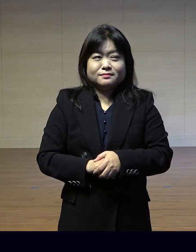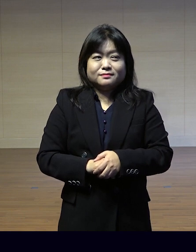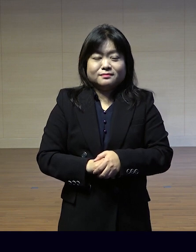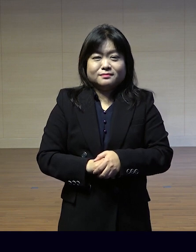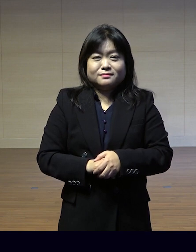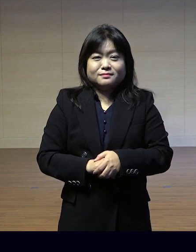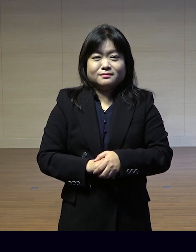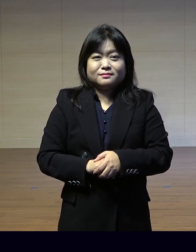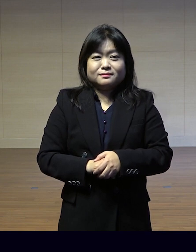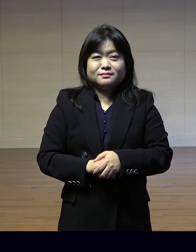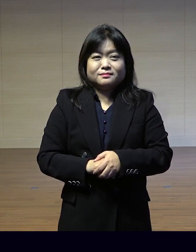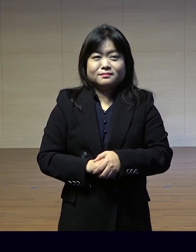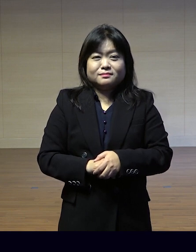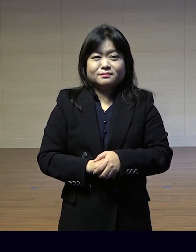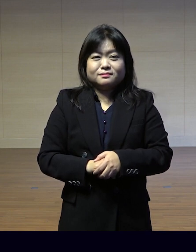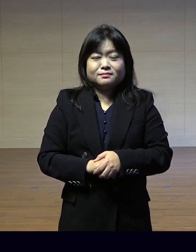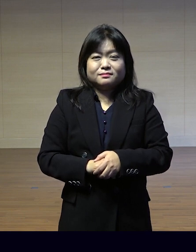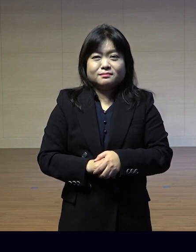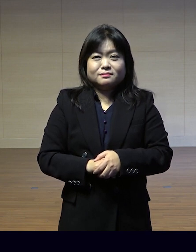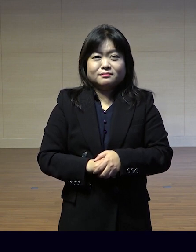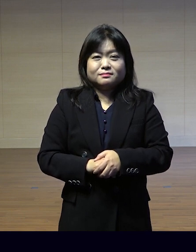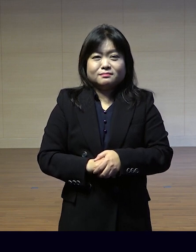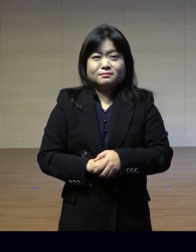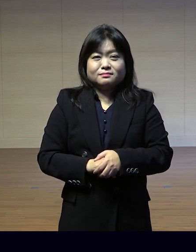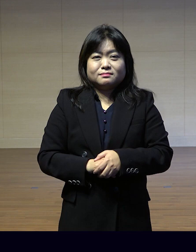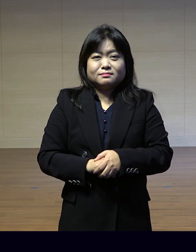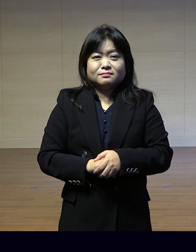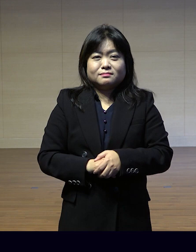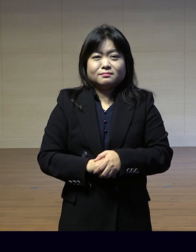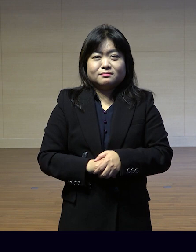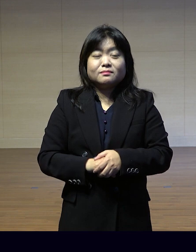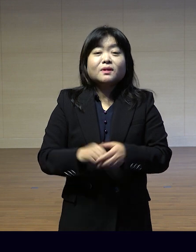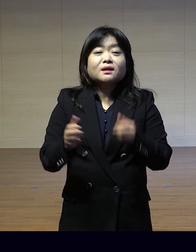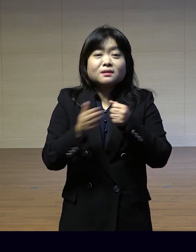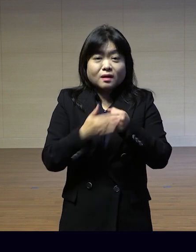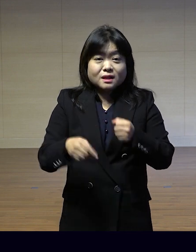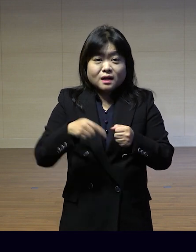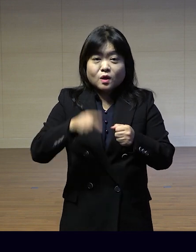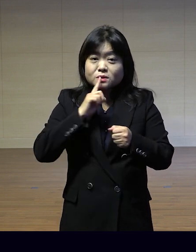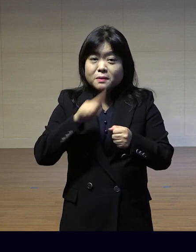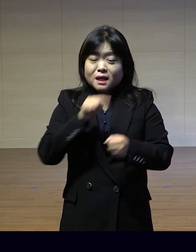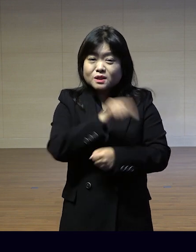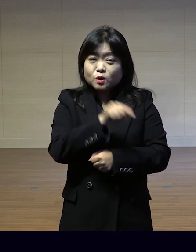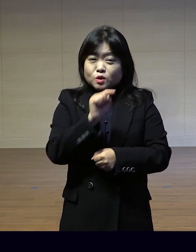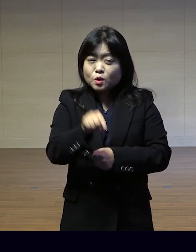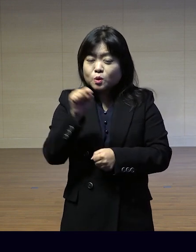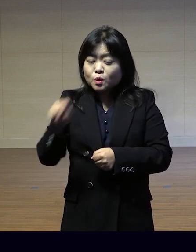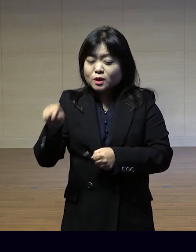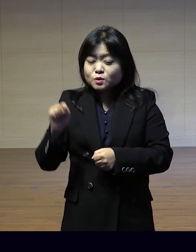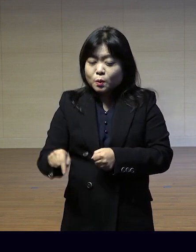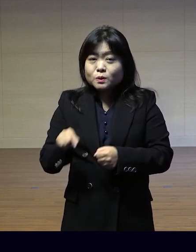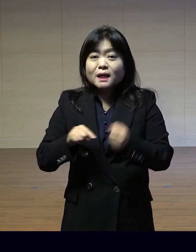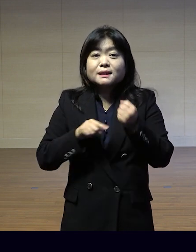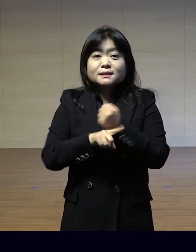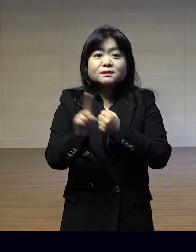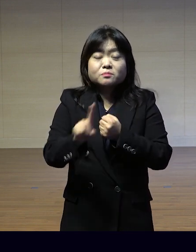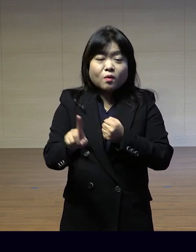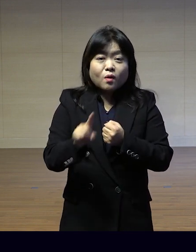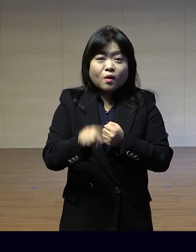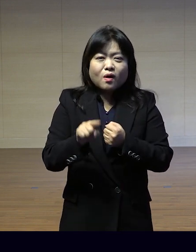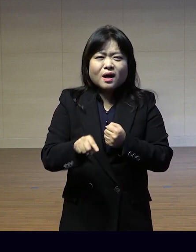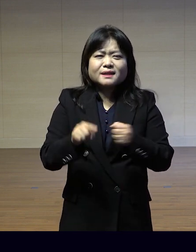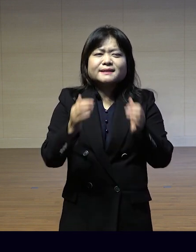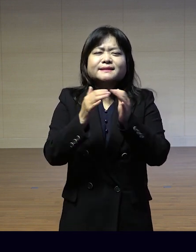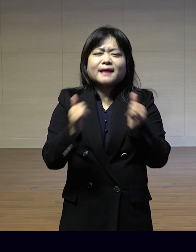깨구리도 새끼 놓는데 돌도니 왜 새끼가 한 5가지입니까? 그러니까 여기서 말하는 이것도 저것도라고 하는 것은